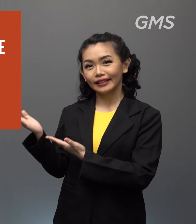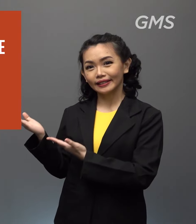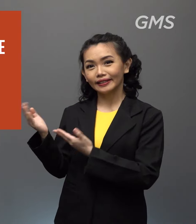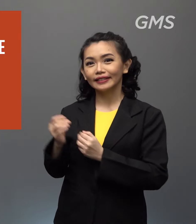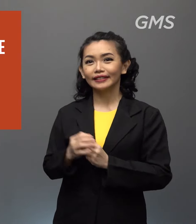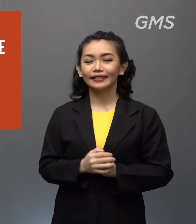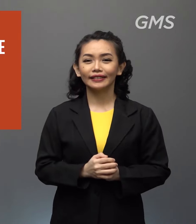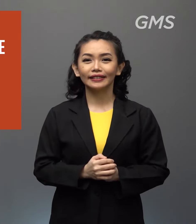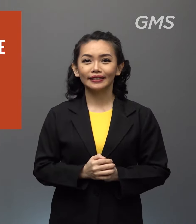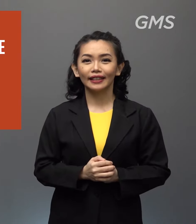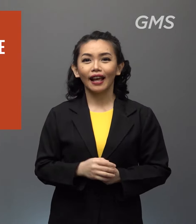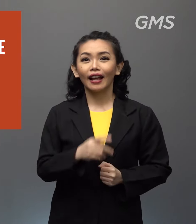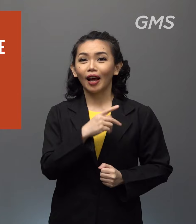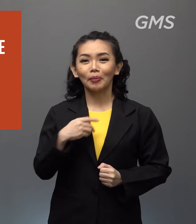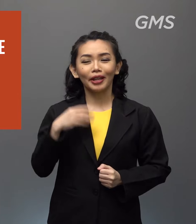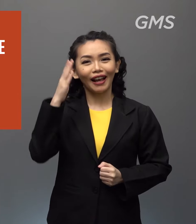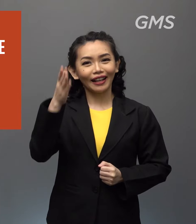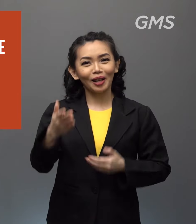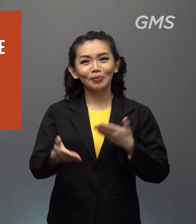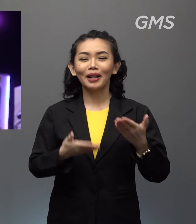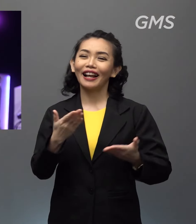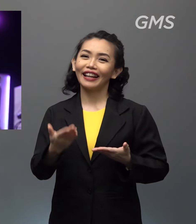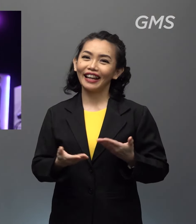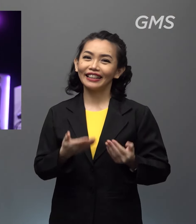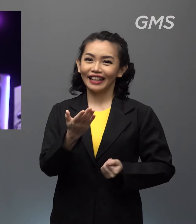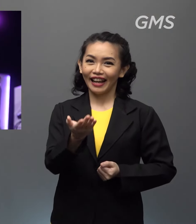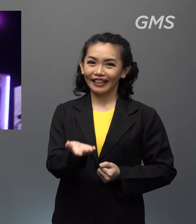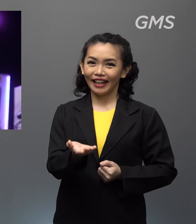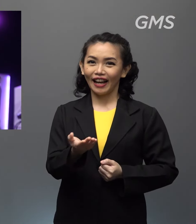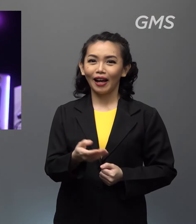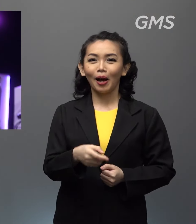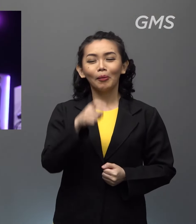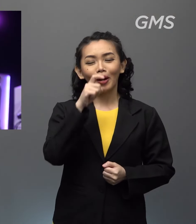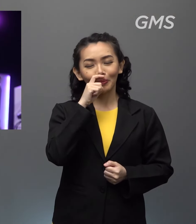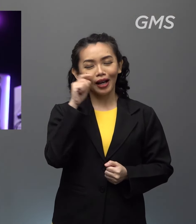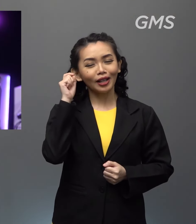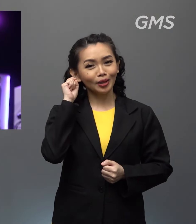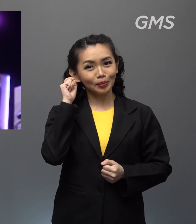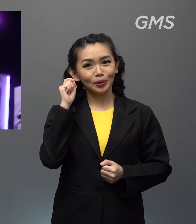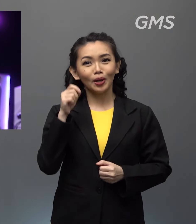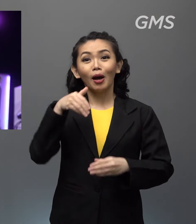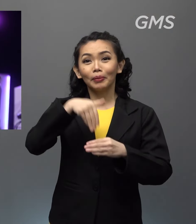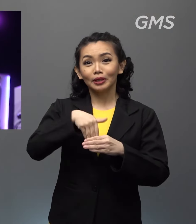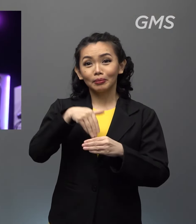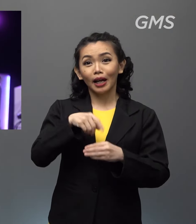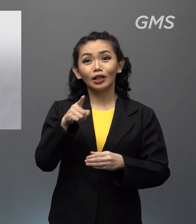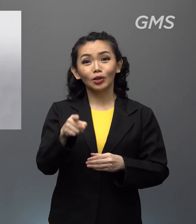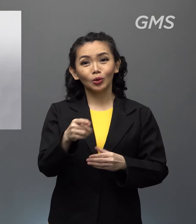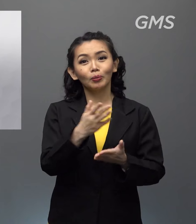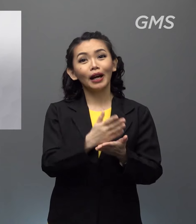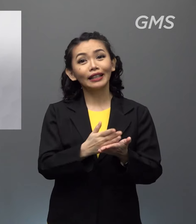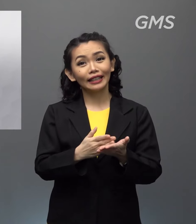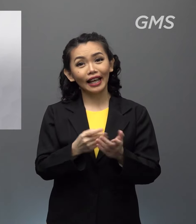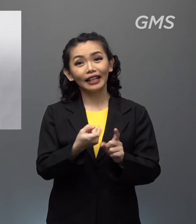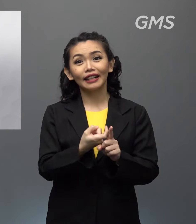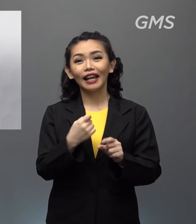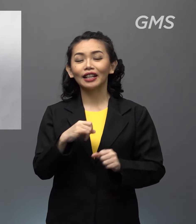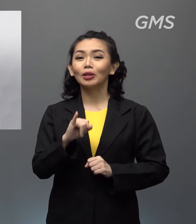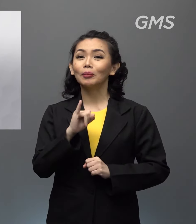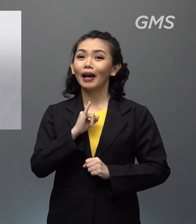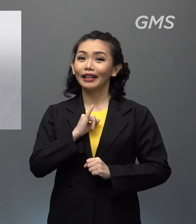gms.church/connect. Kami akan melayani Anda. Lalu Bapak Ibu saudara-saudari, persembahan merupakan juga bagian daripada ibadah kita. Oleh karena